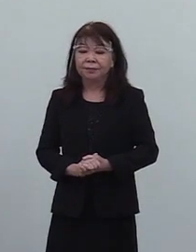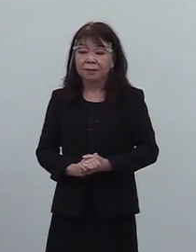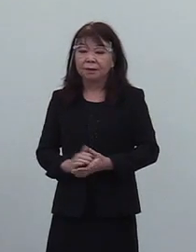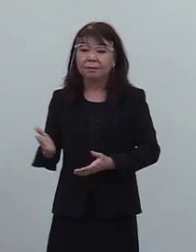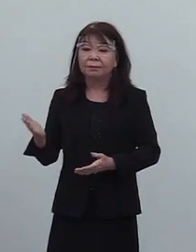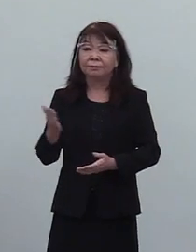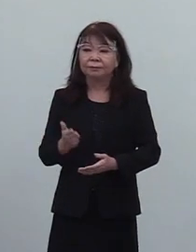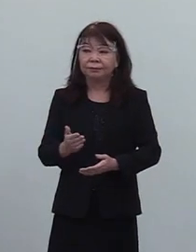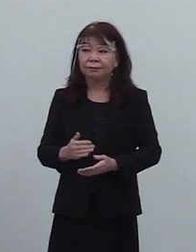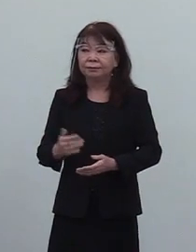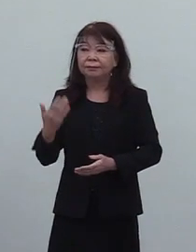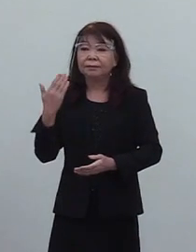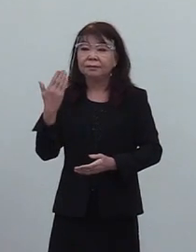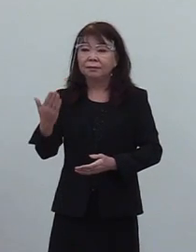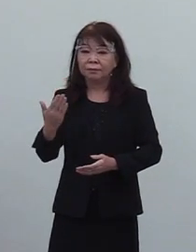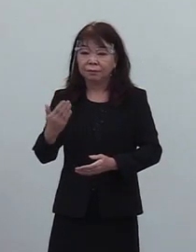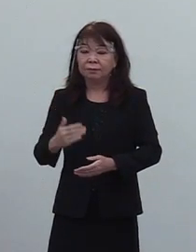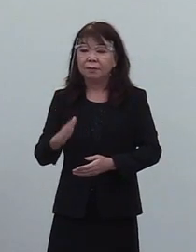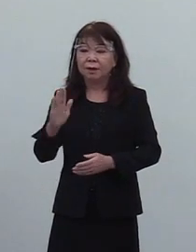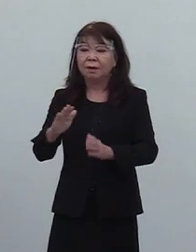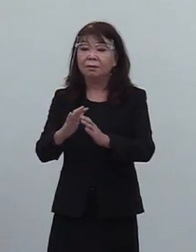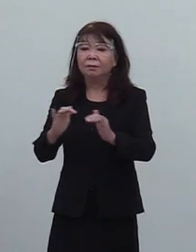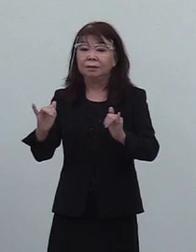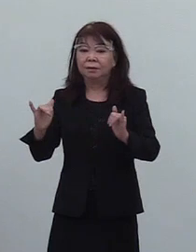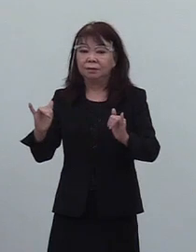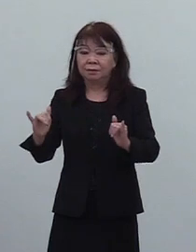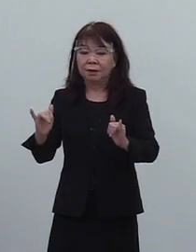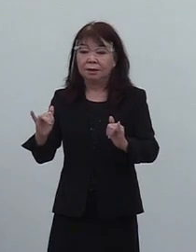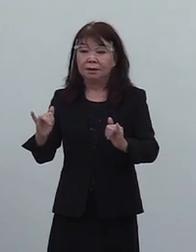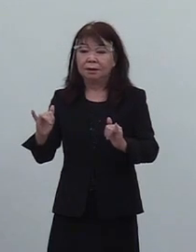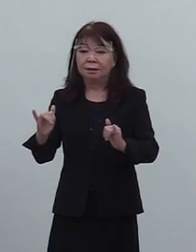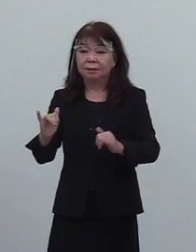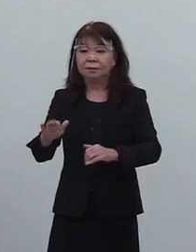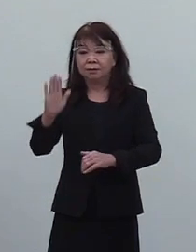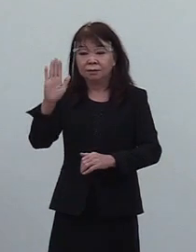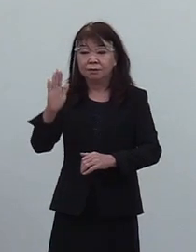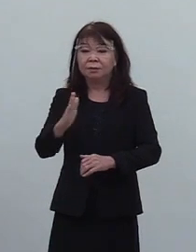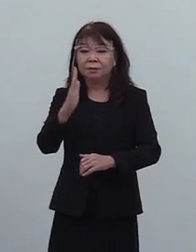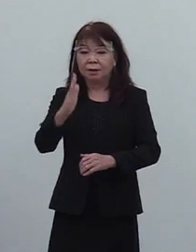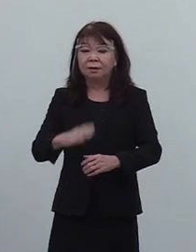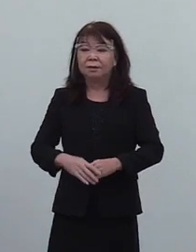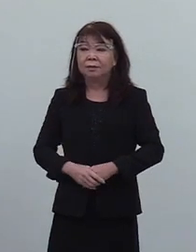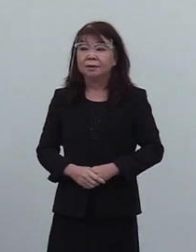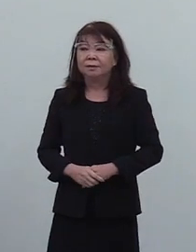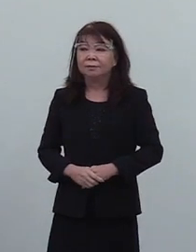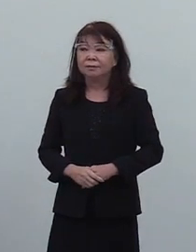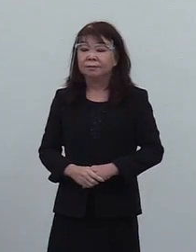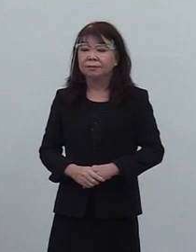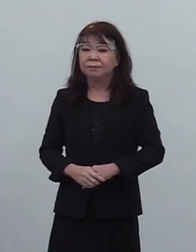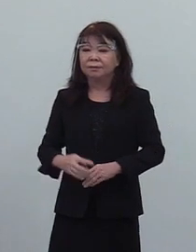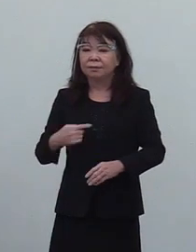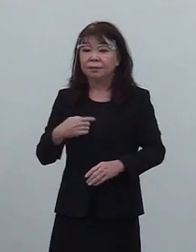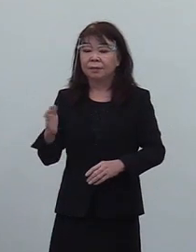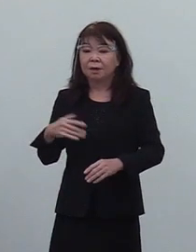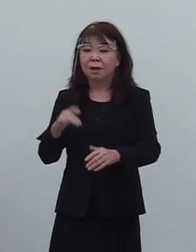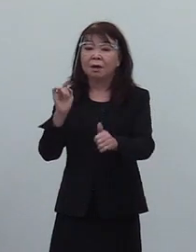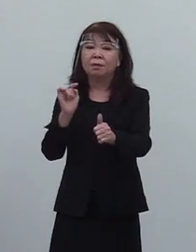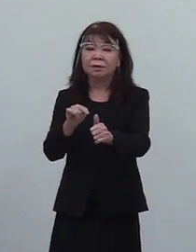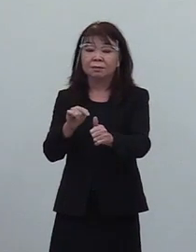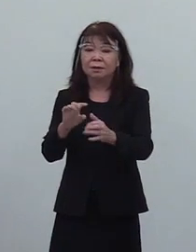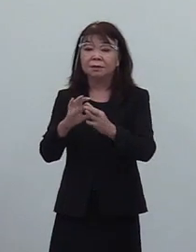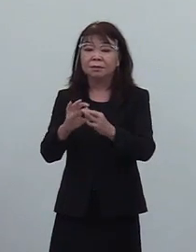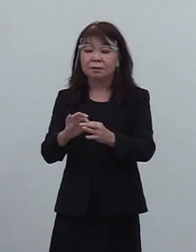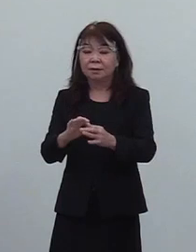それでは質問をお受けいたしますので、質問のある方につきましては挙手をお願いいたします。こちらから指名いたします